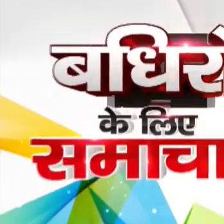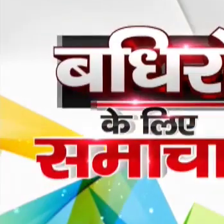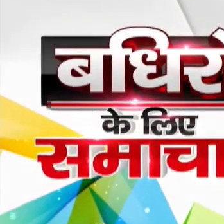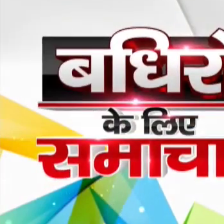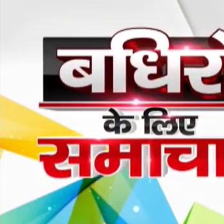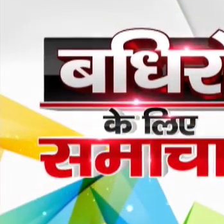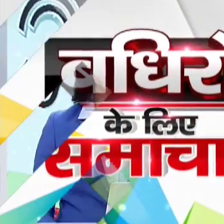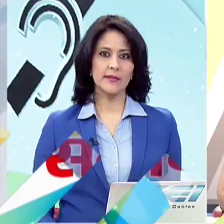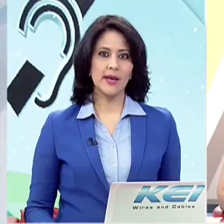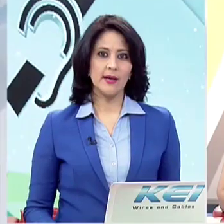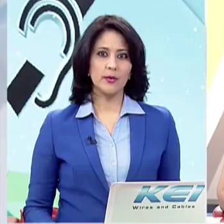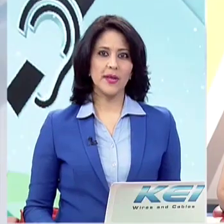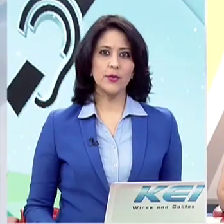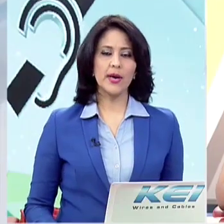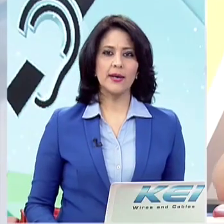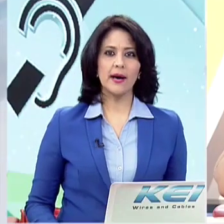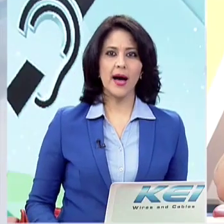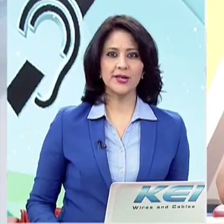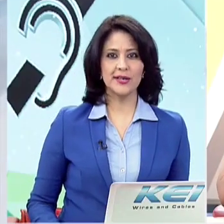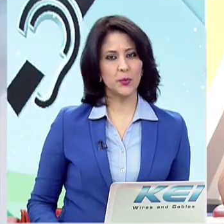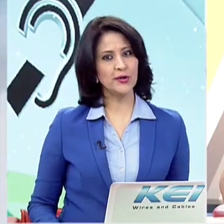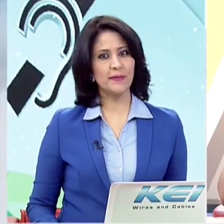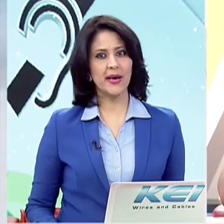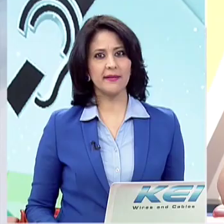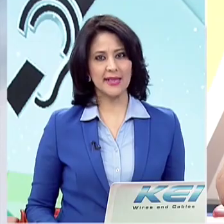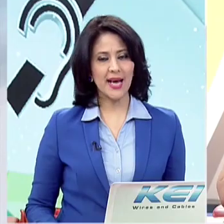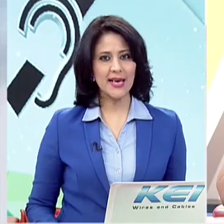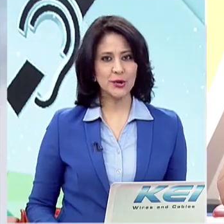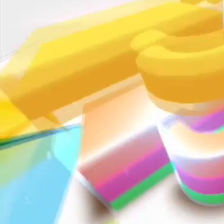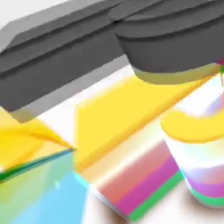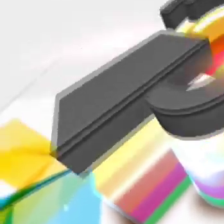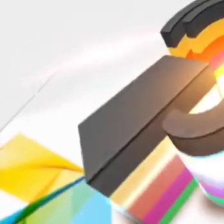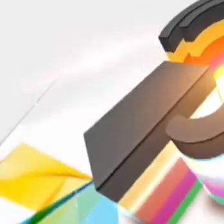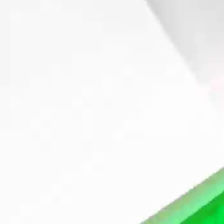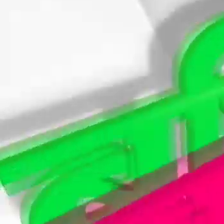तो बधरों के लिए आज के इस बुलेटिन में इतना ही।